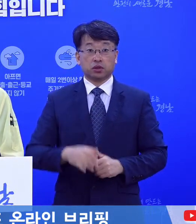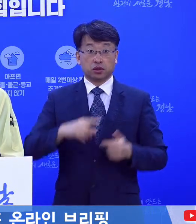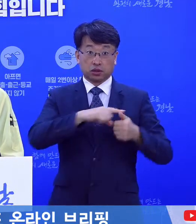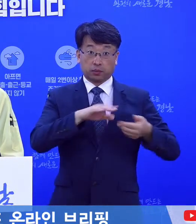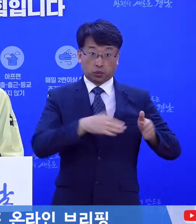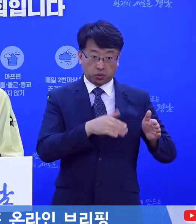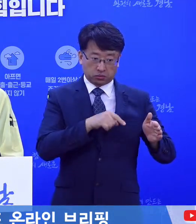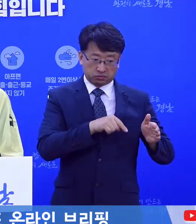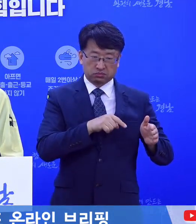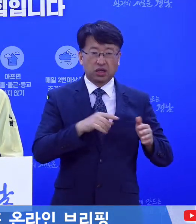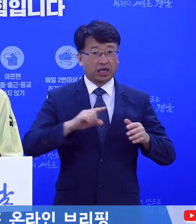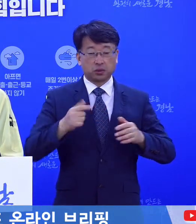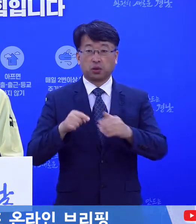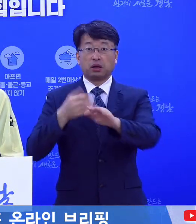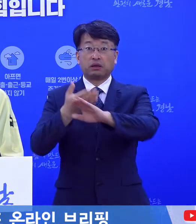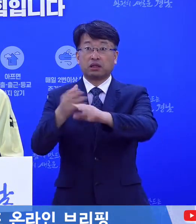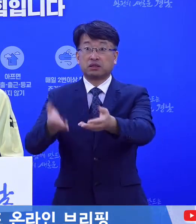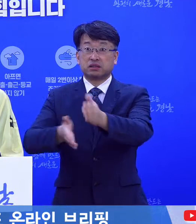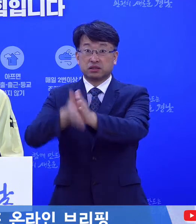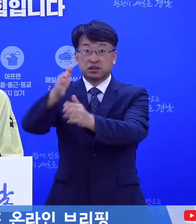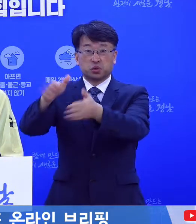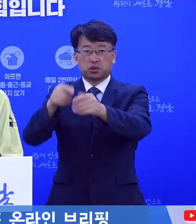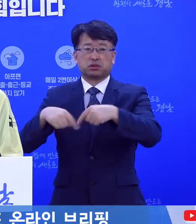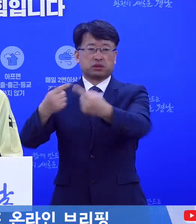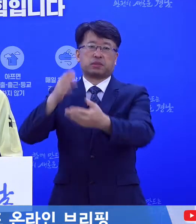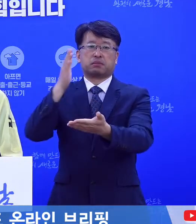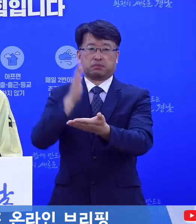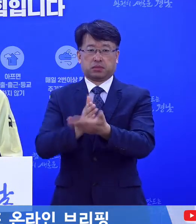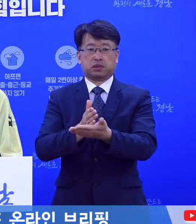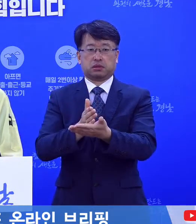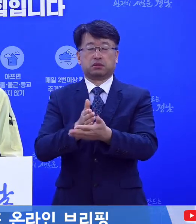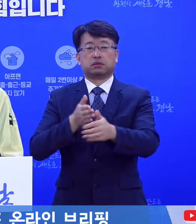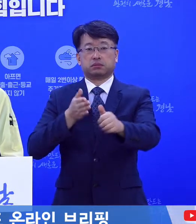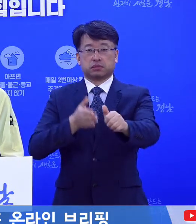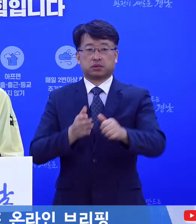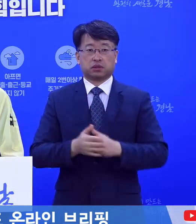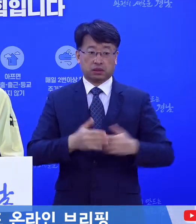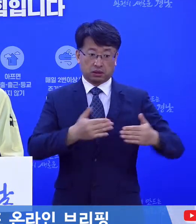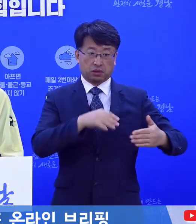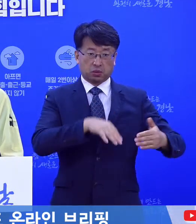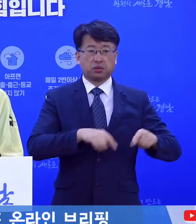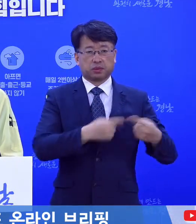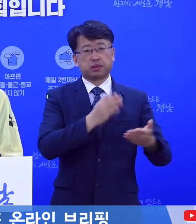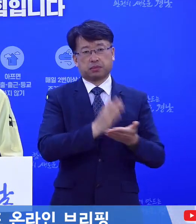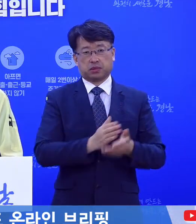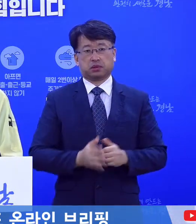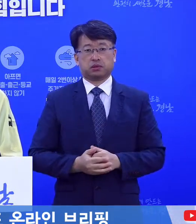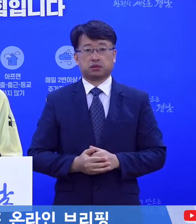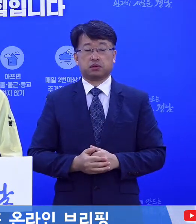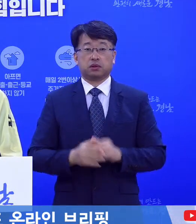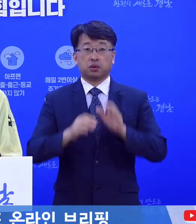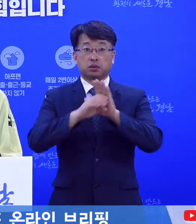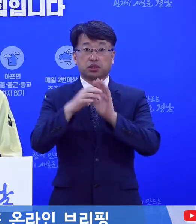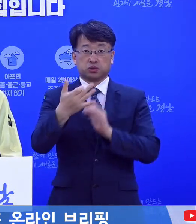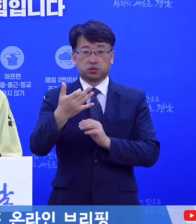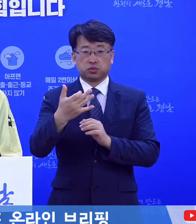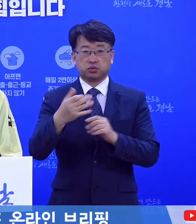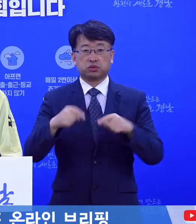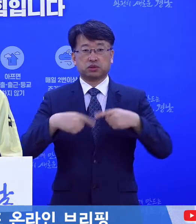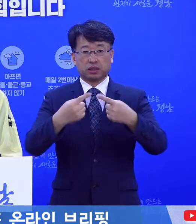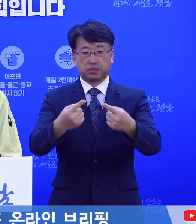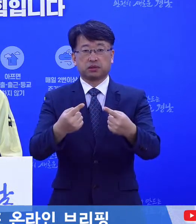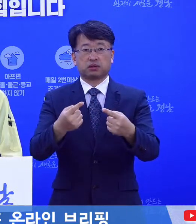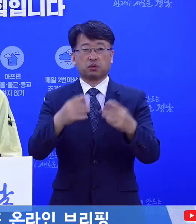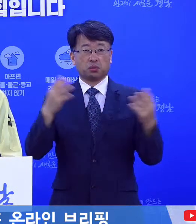말고 타 시도에서 열리는 행사에도 참석하시면 안 됩니다. 코로나19 상황이 진정될 때까지 도민